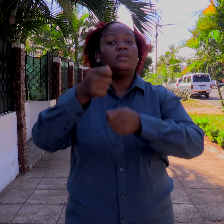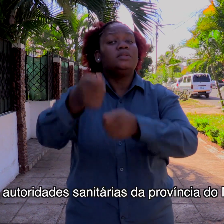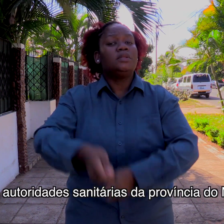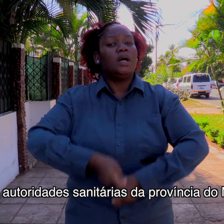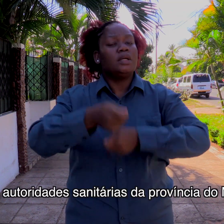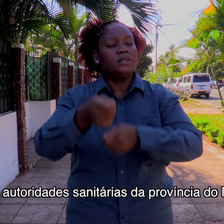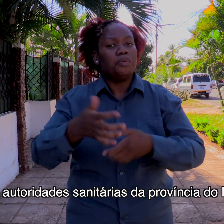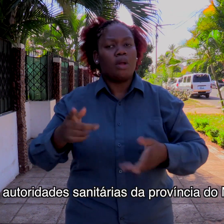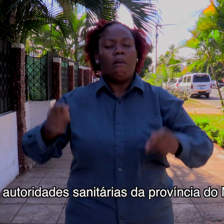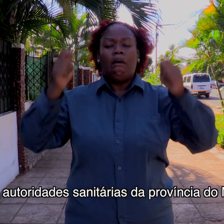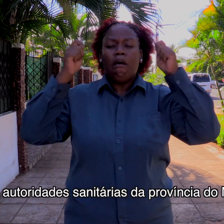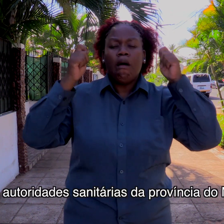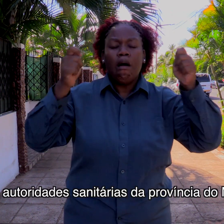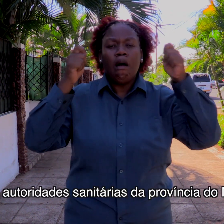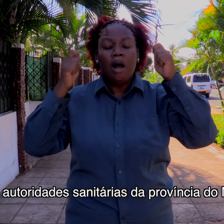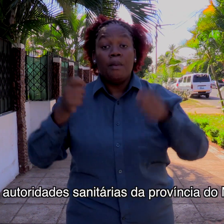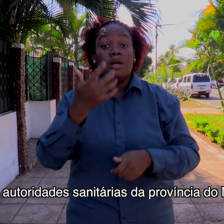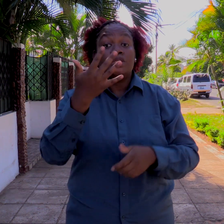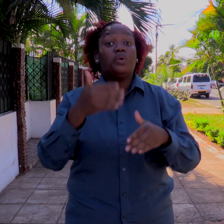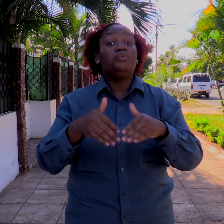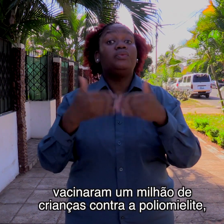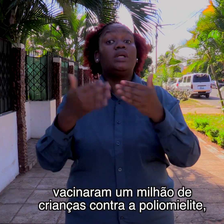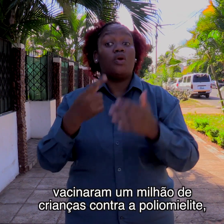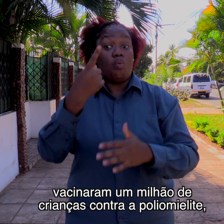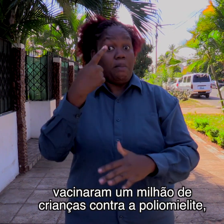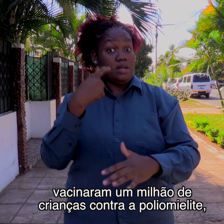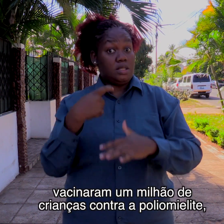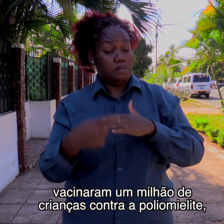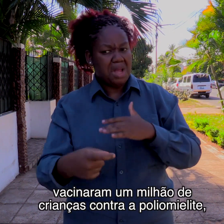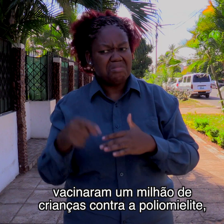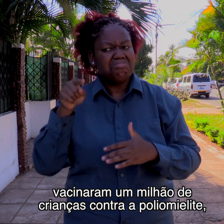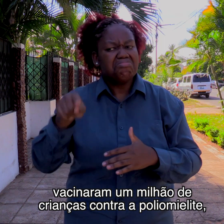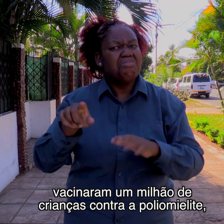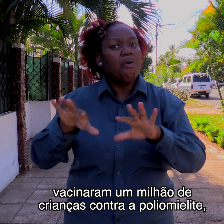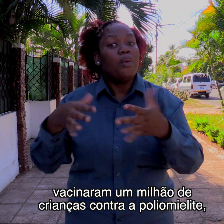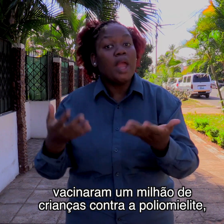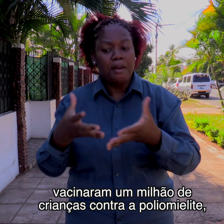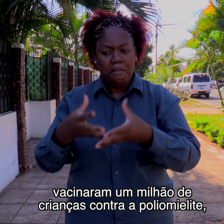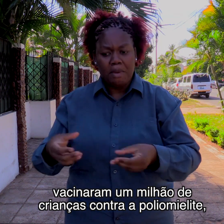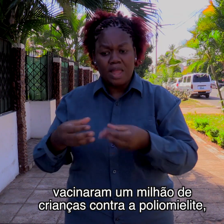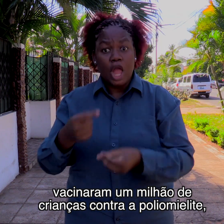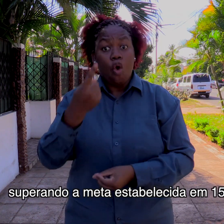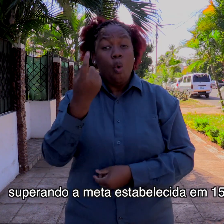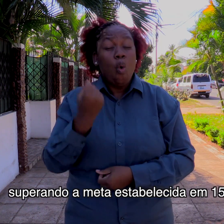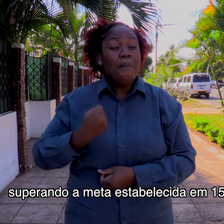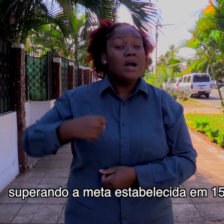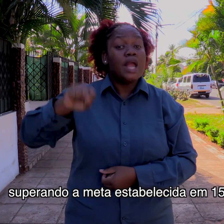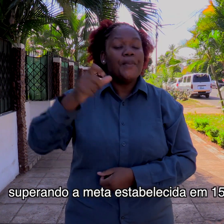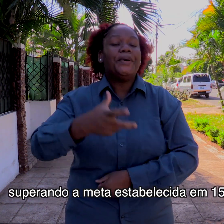As autoridades sanitárias da província do Niassa vacinaram 1 milhão de crianças contra a poliomielite, superando a meta